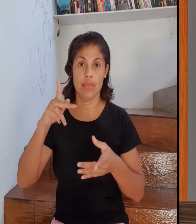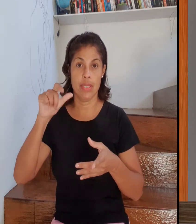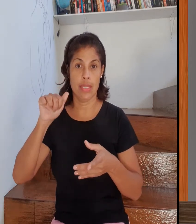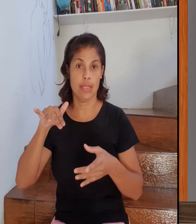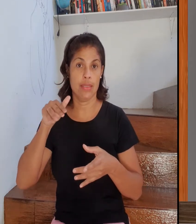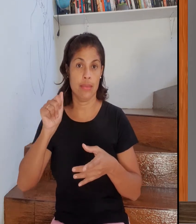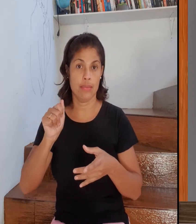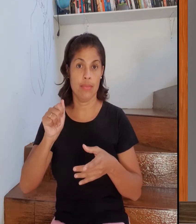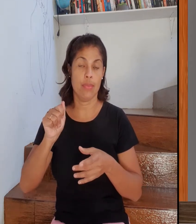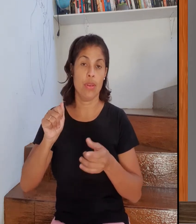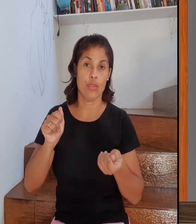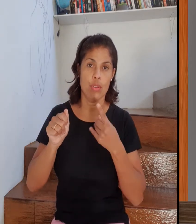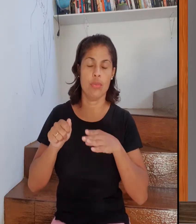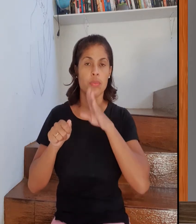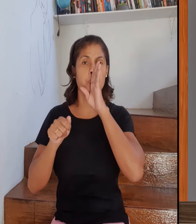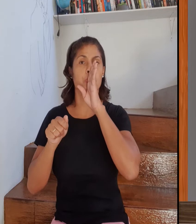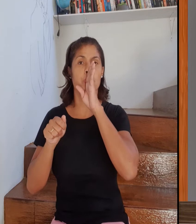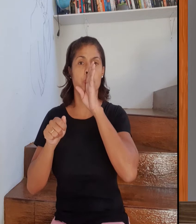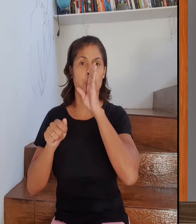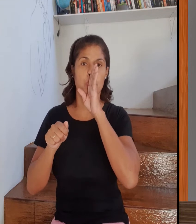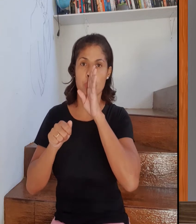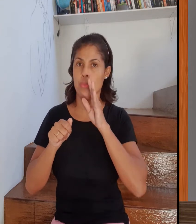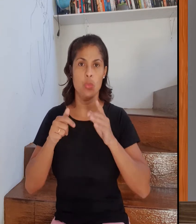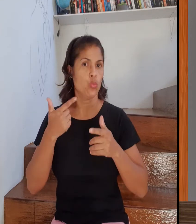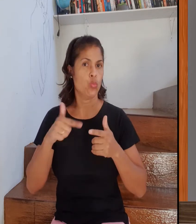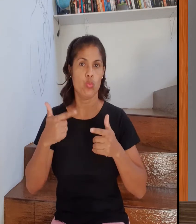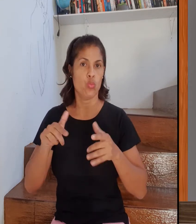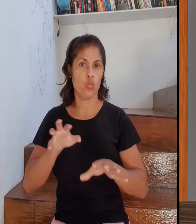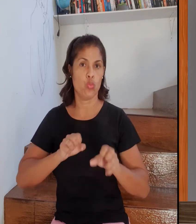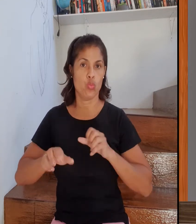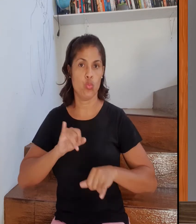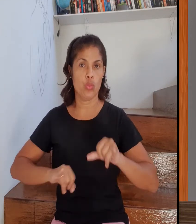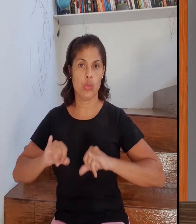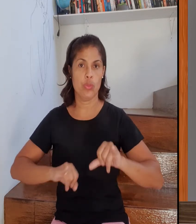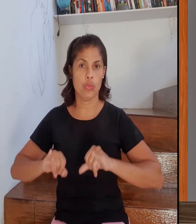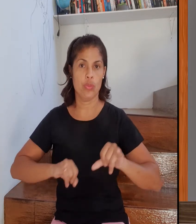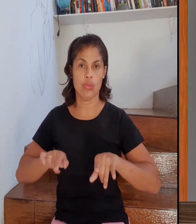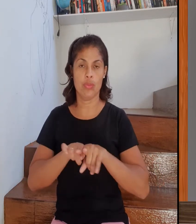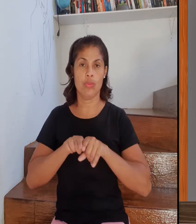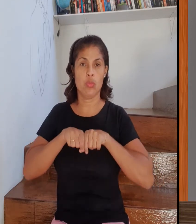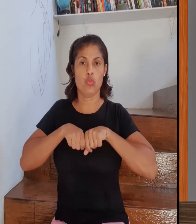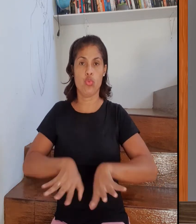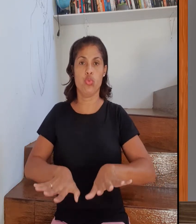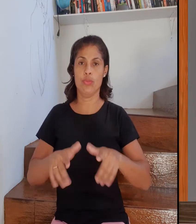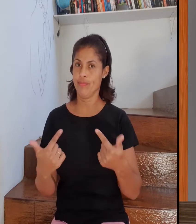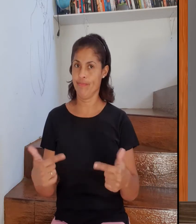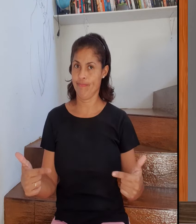plasmáticas, os fármacos são inativos, não são metabolizados e também não são